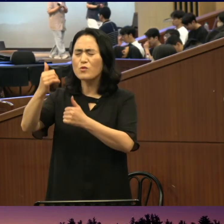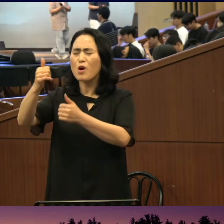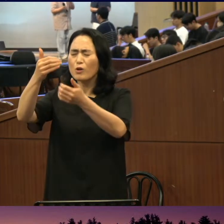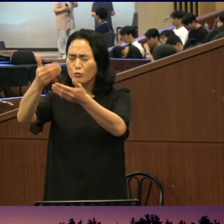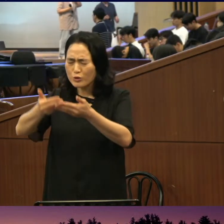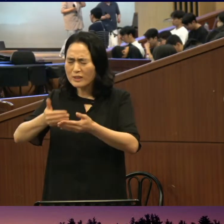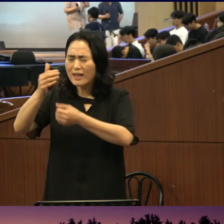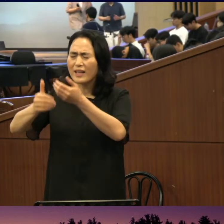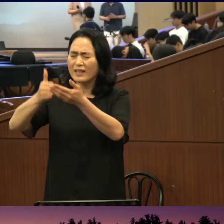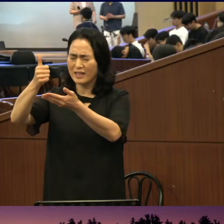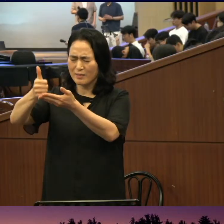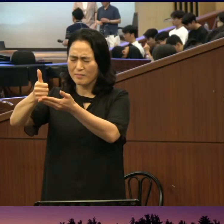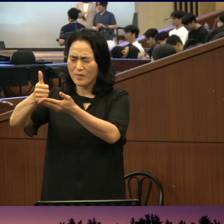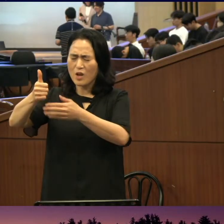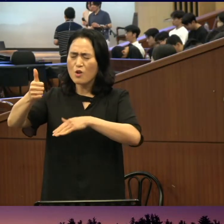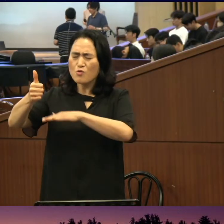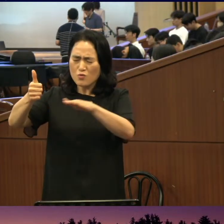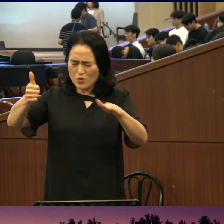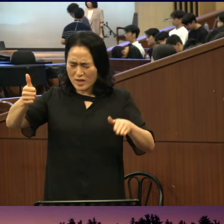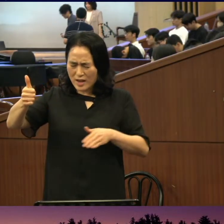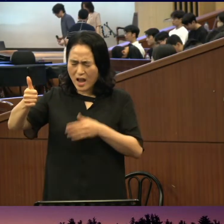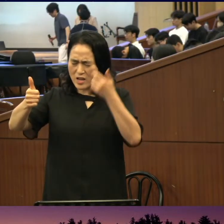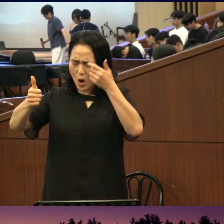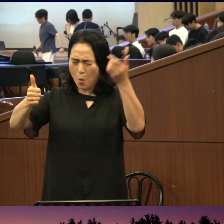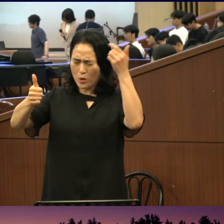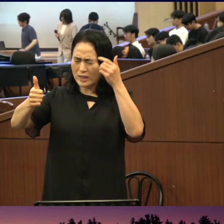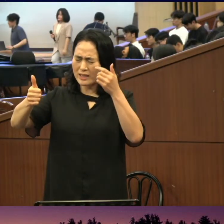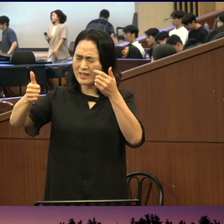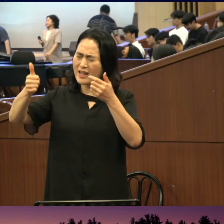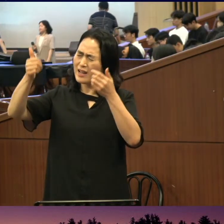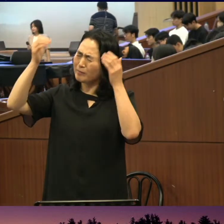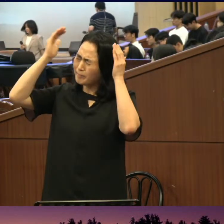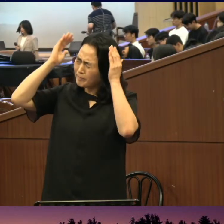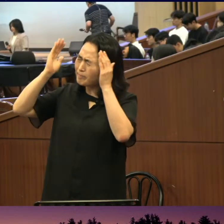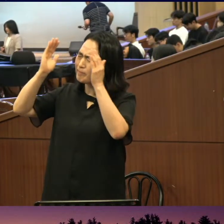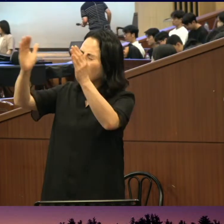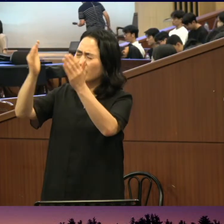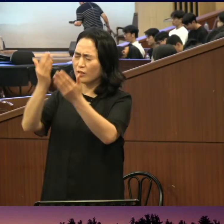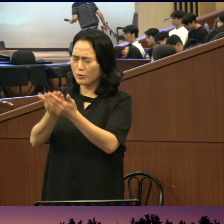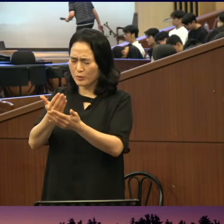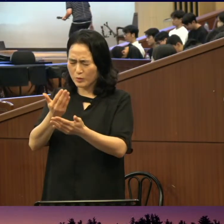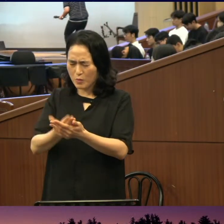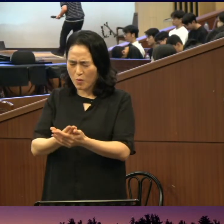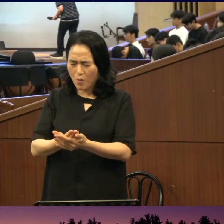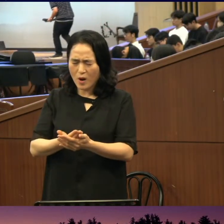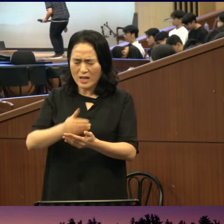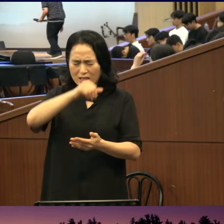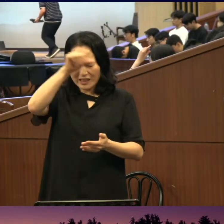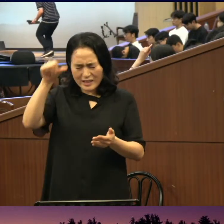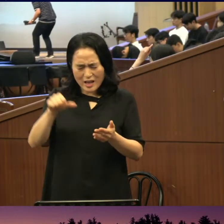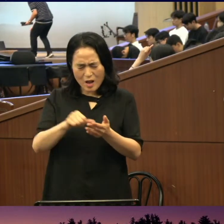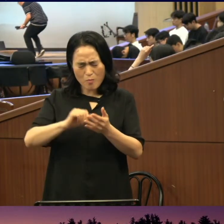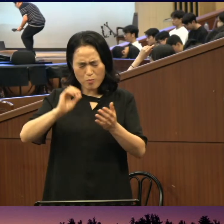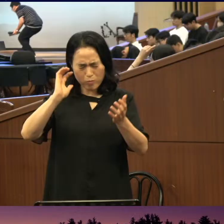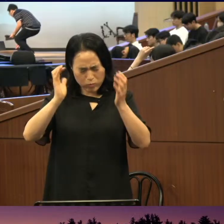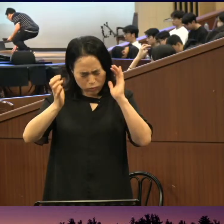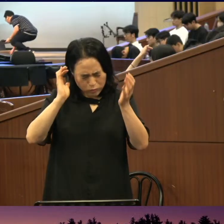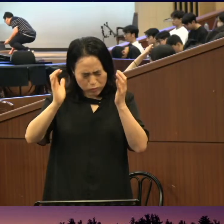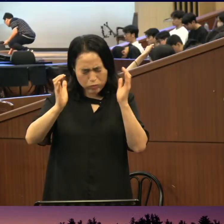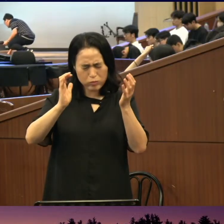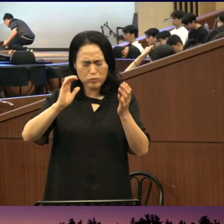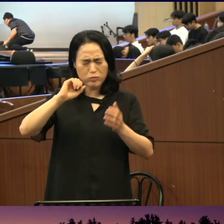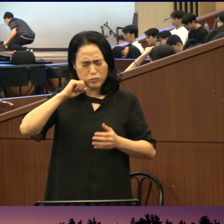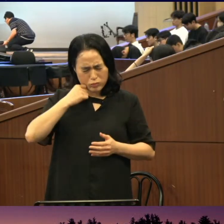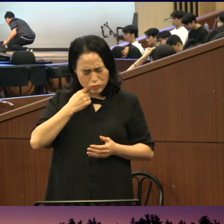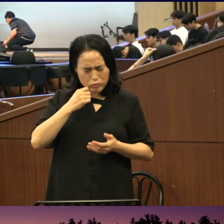우리의 시선이 오직 하나님께로 향하게 하시고, 우리의 인생에 복잡하고 어려운 문제들이 많이 일어나지만 여전히